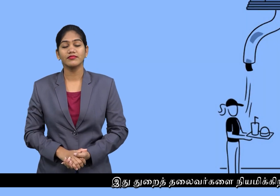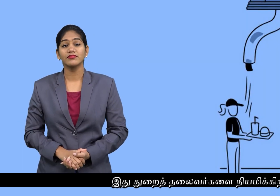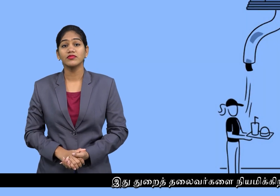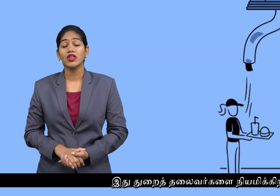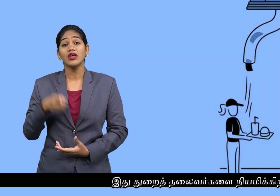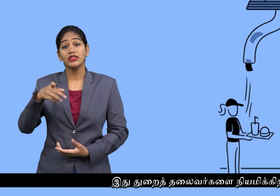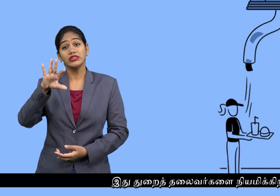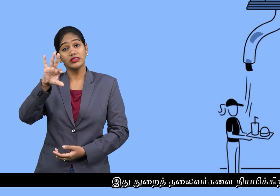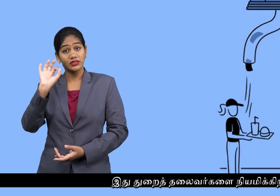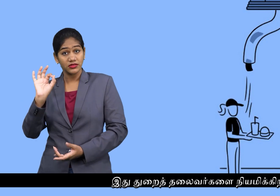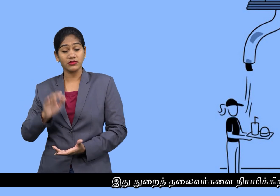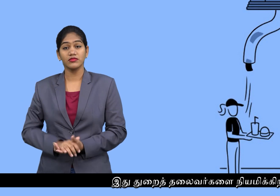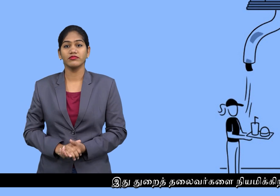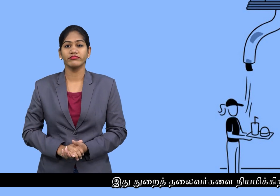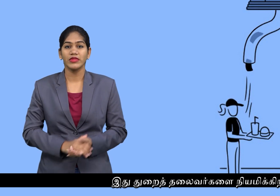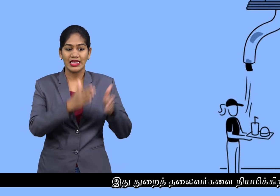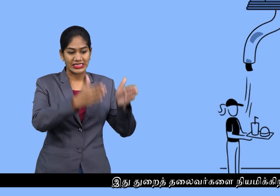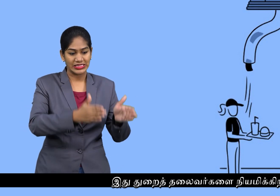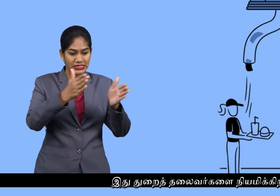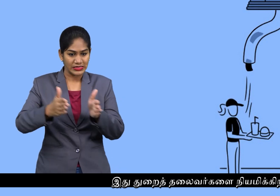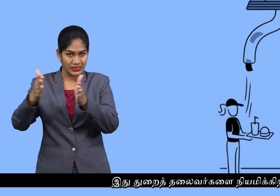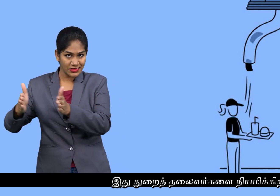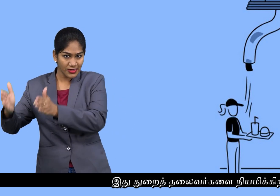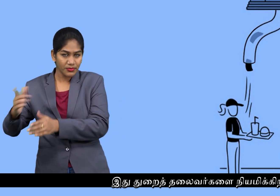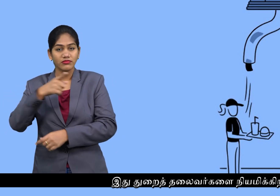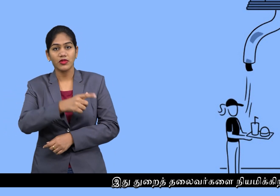இது துறை தலைவர்களை நியமிக்கிறது.